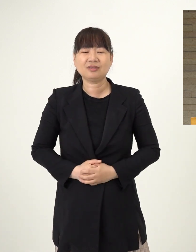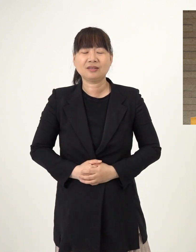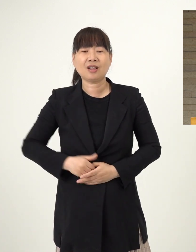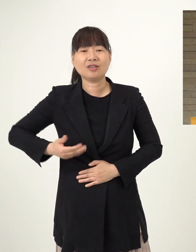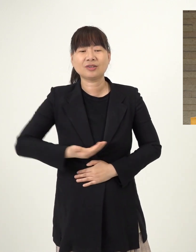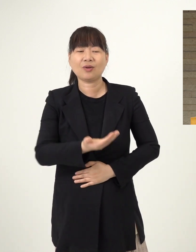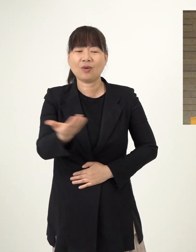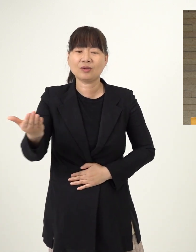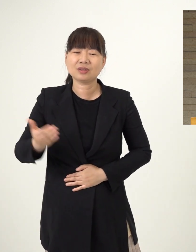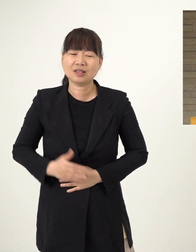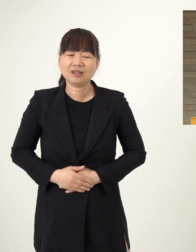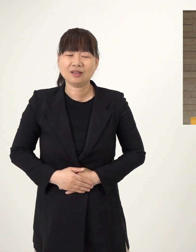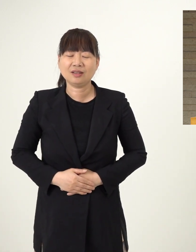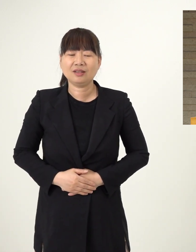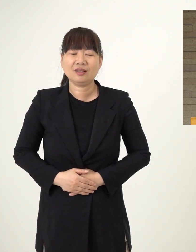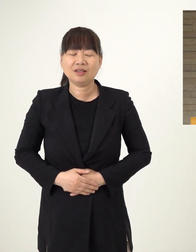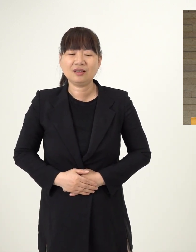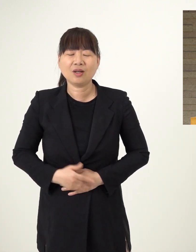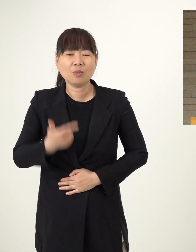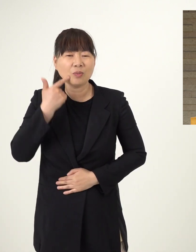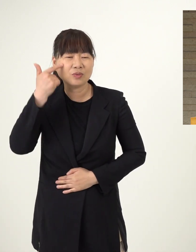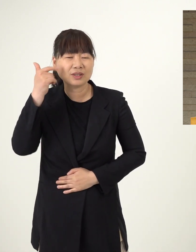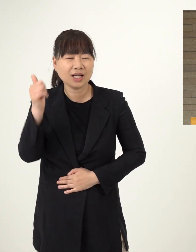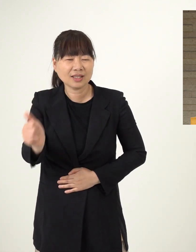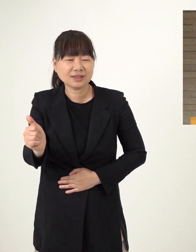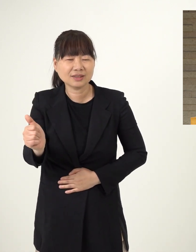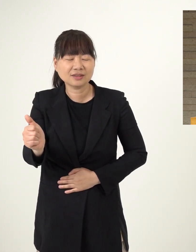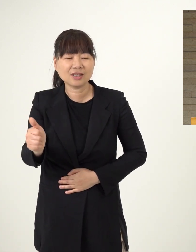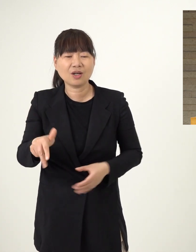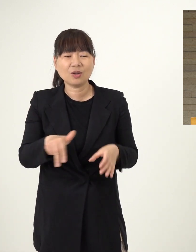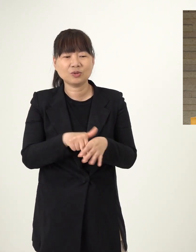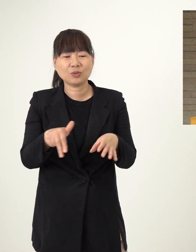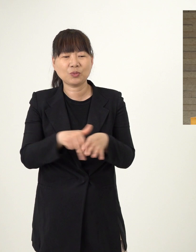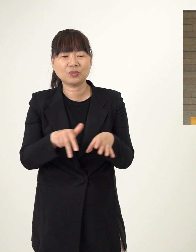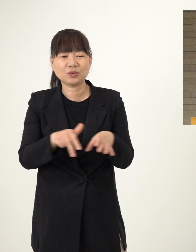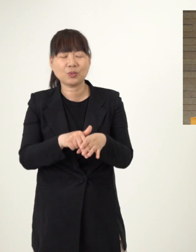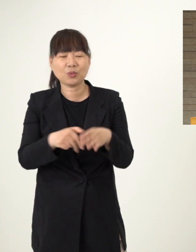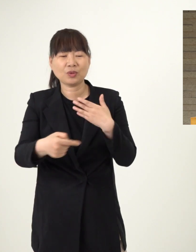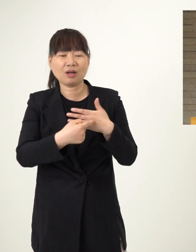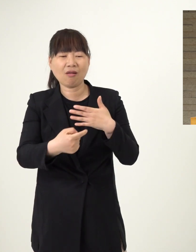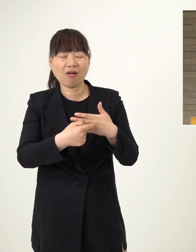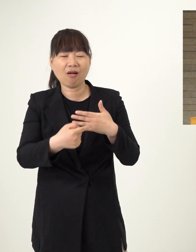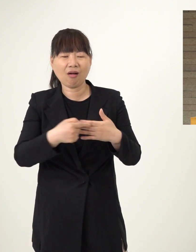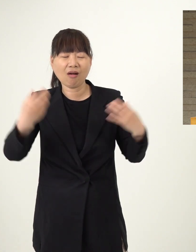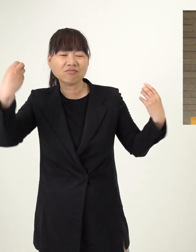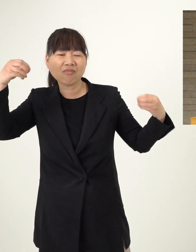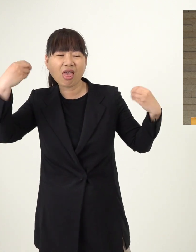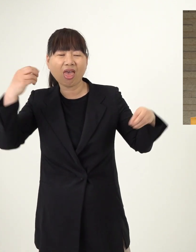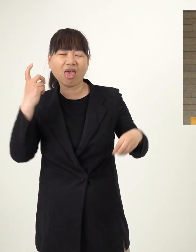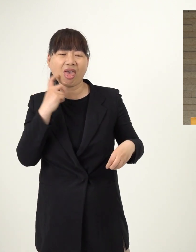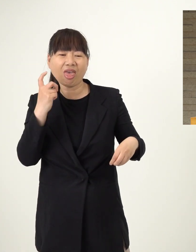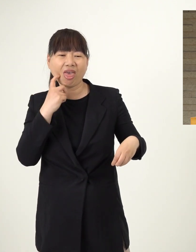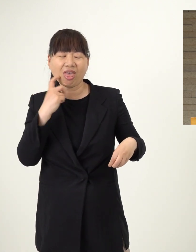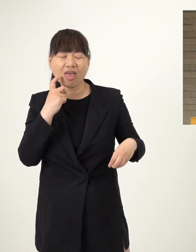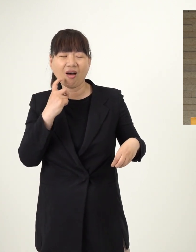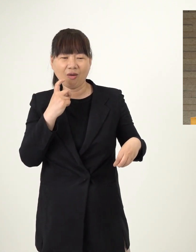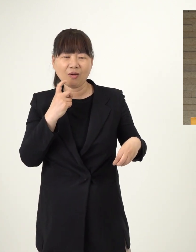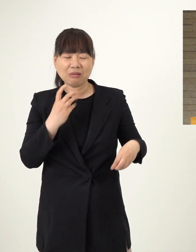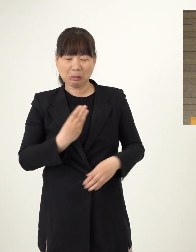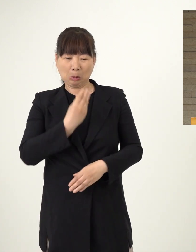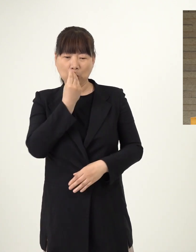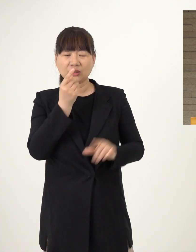여러분, 얼마든지 목사들도 종교 쇼를 하고 살 수 있어요. 연극하고 살 수 있어요.